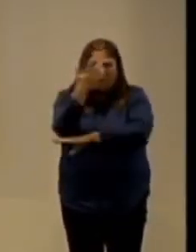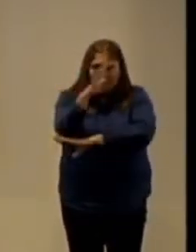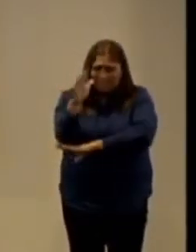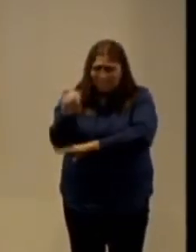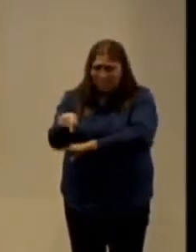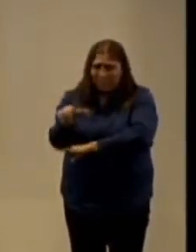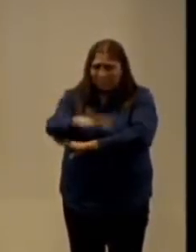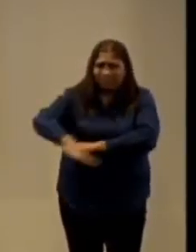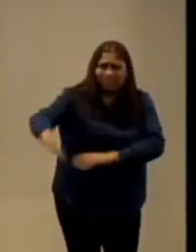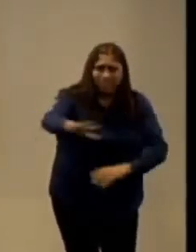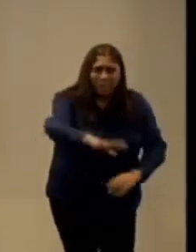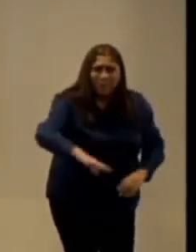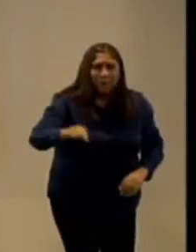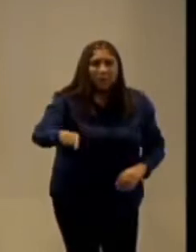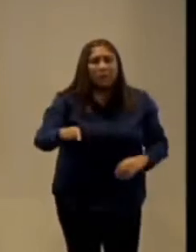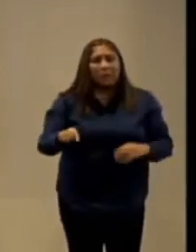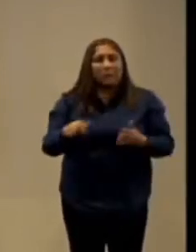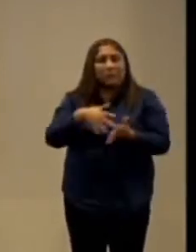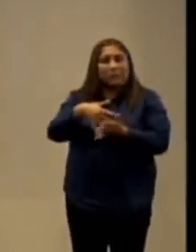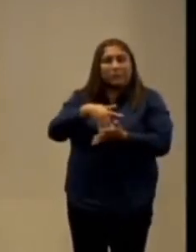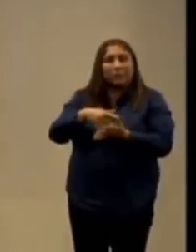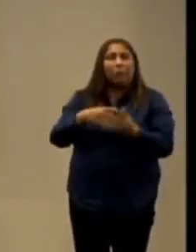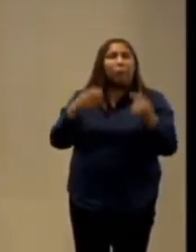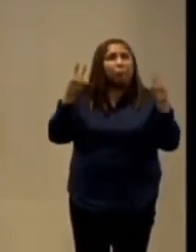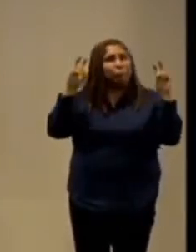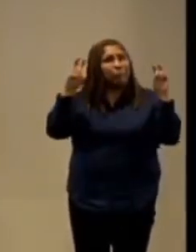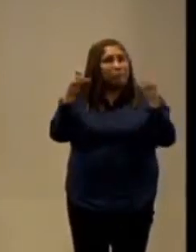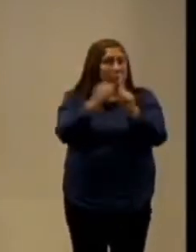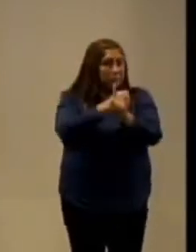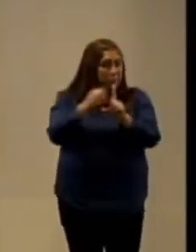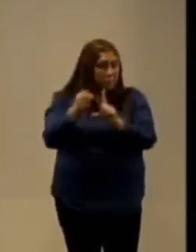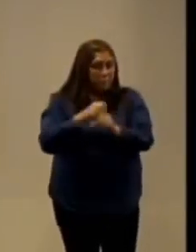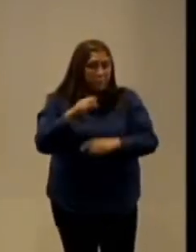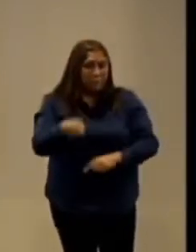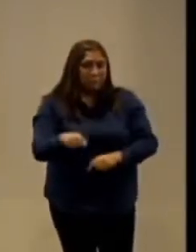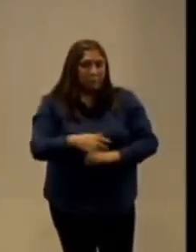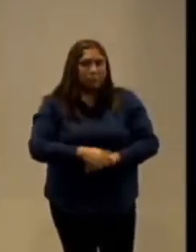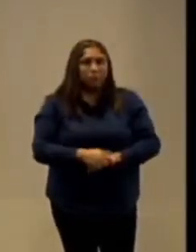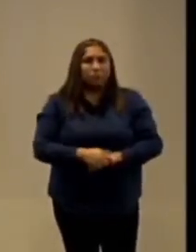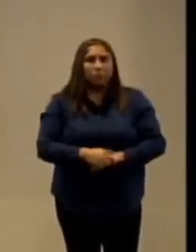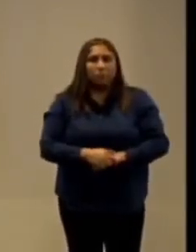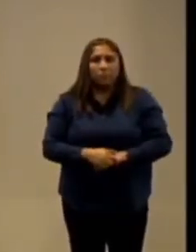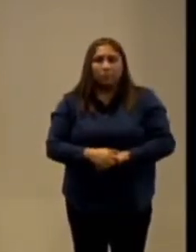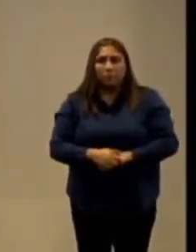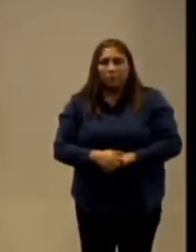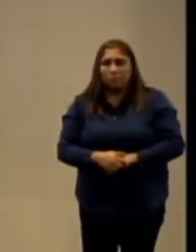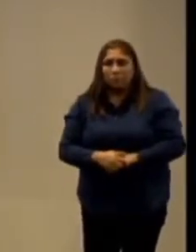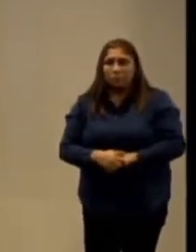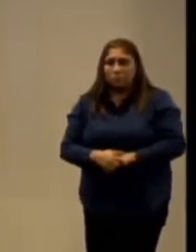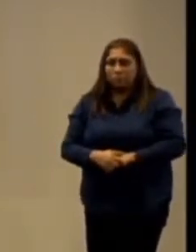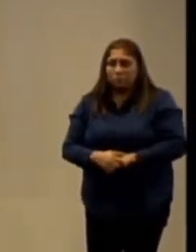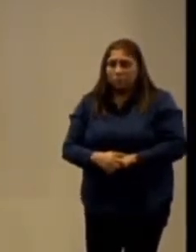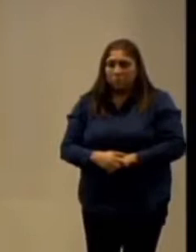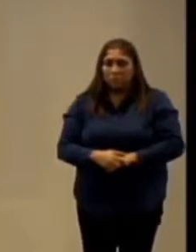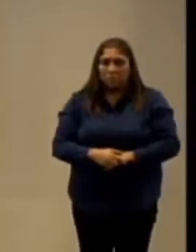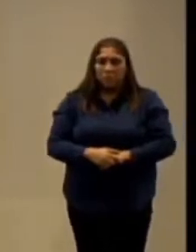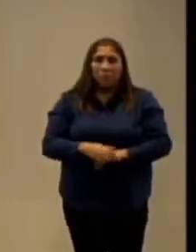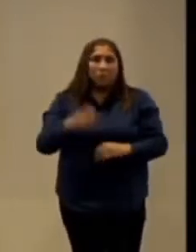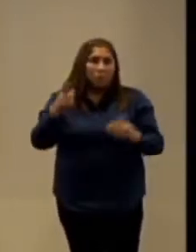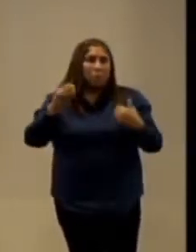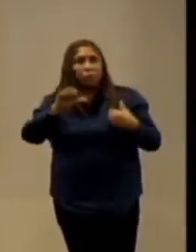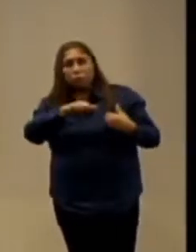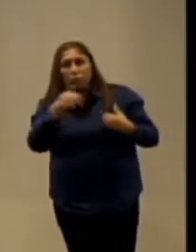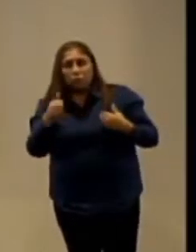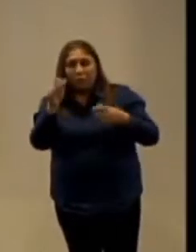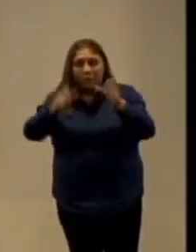situaciones vulnerables por temas de violencia, y tenemos también una línea para